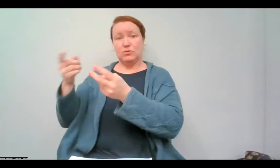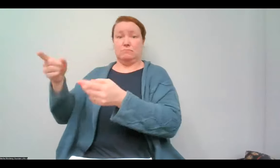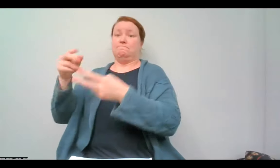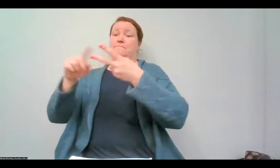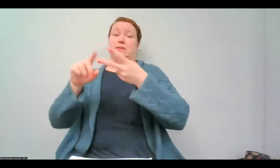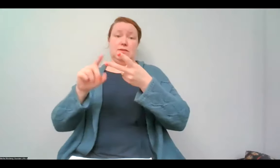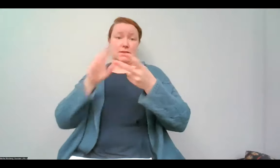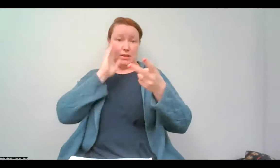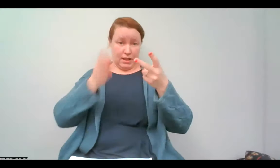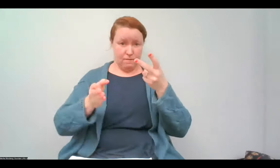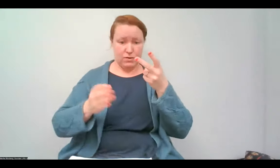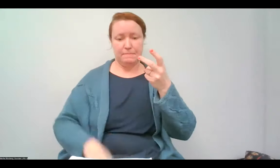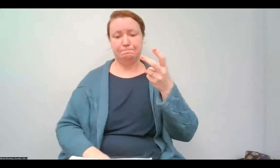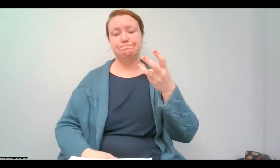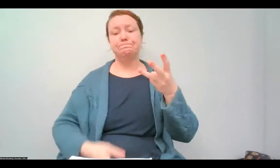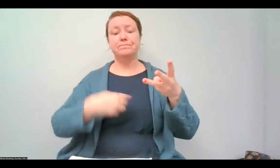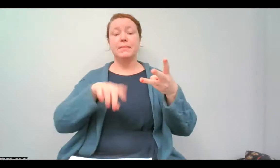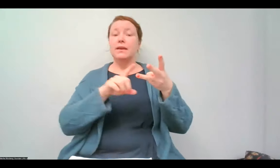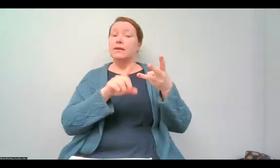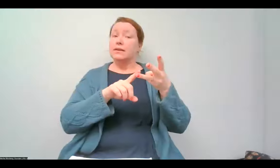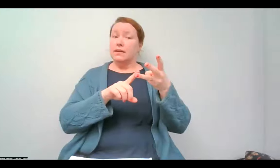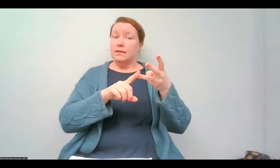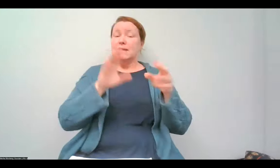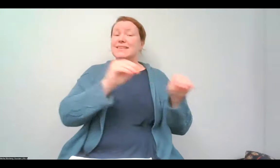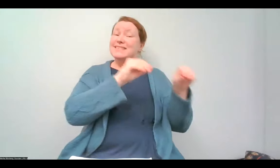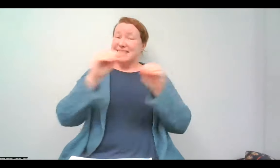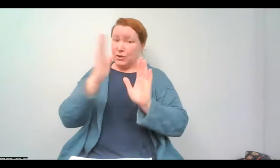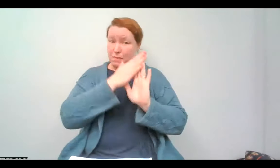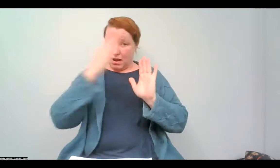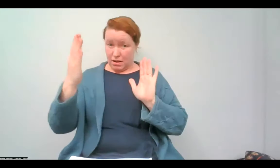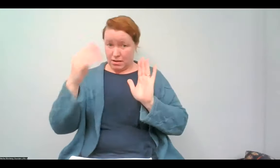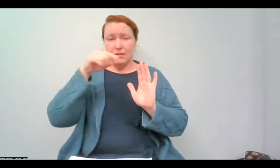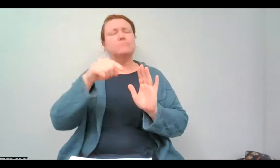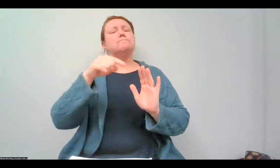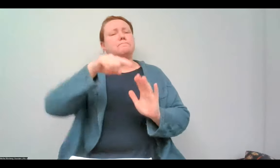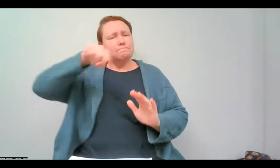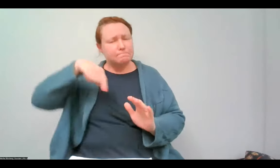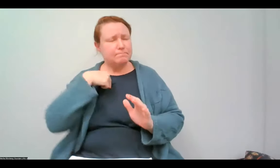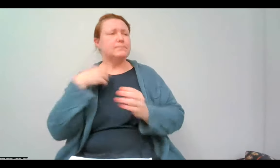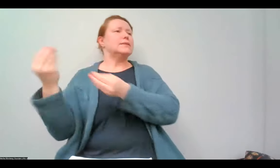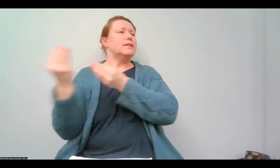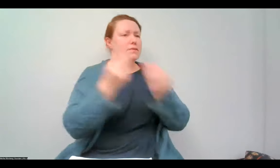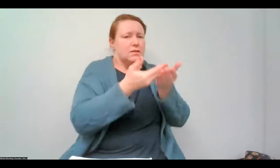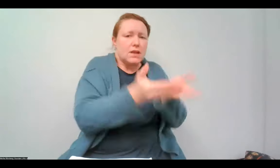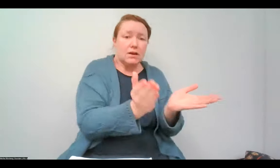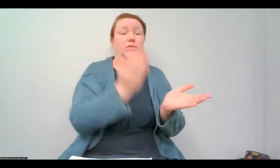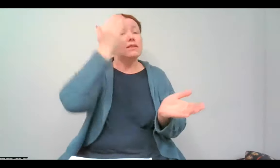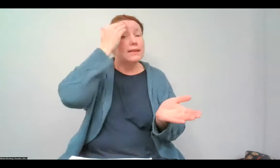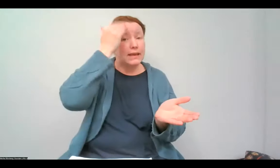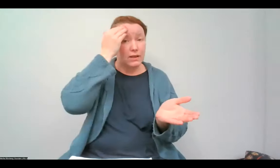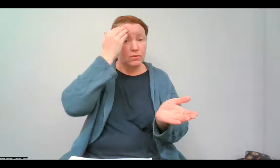toimia näiden ohjelmistojen ja sovellusten kanssa. Tämä on tavoite numero 2. 3. on siirtyvä